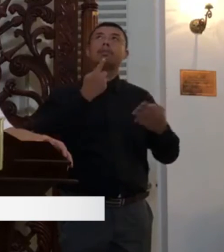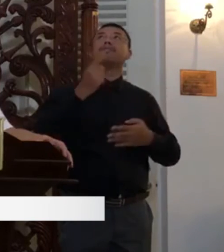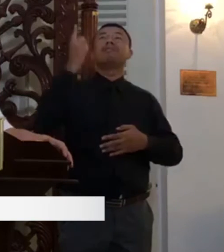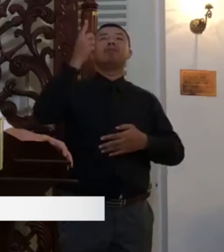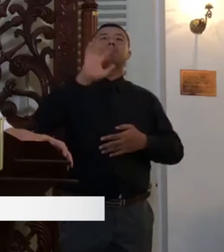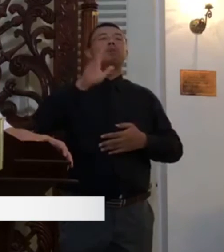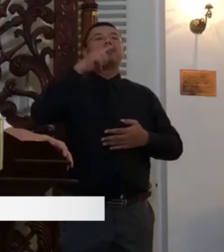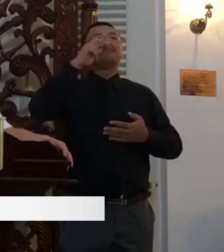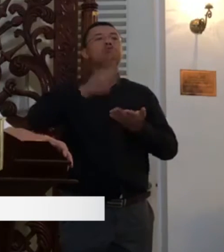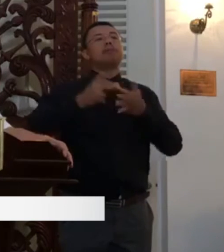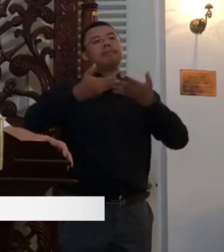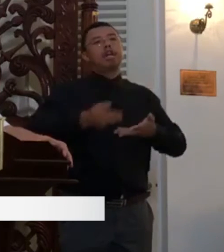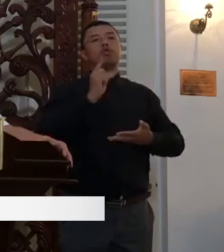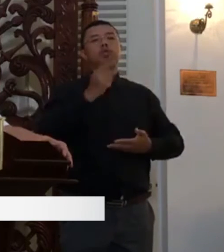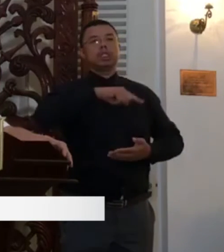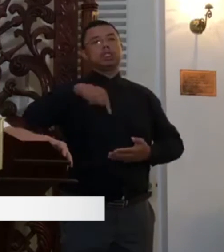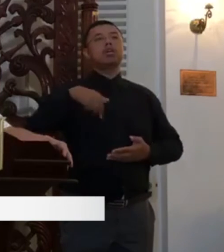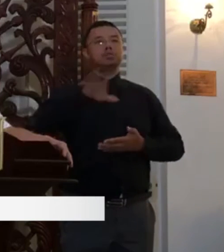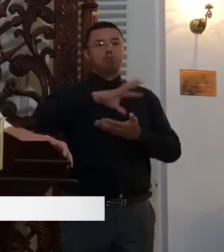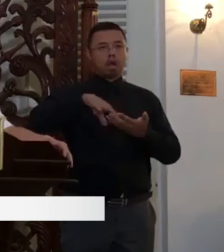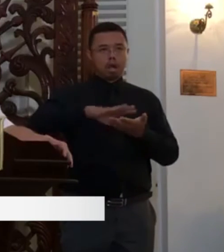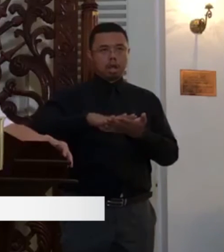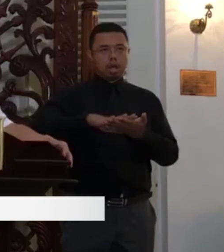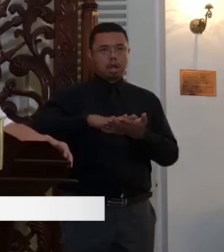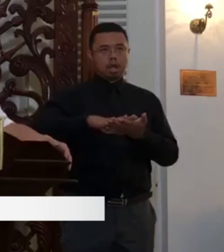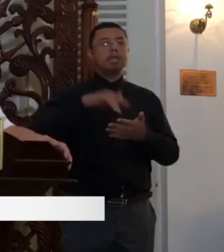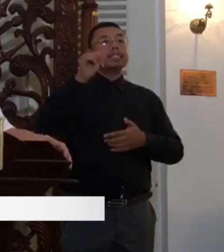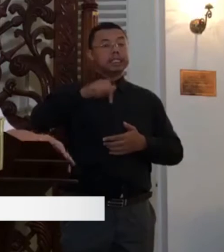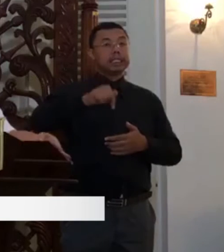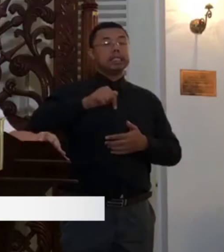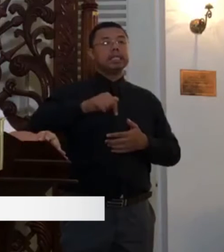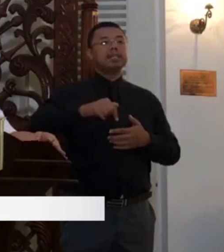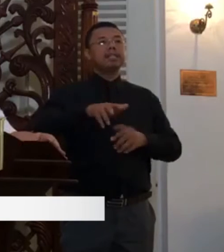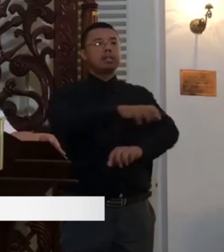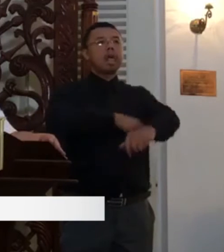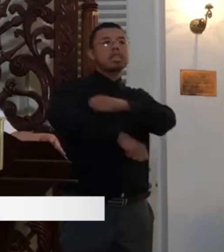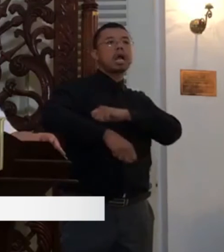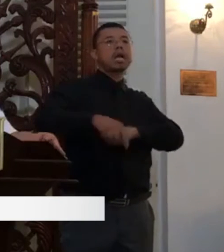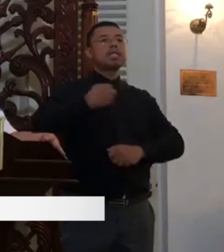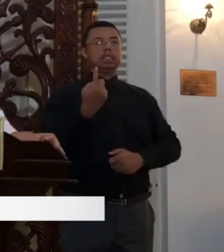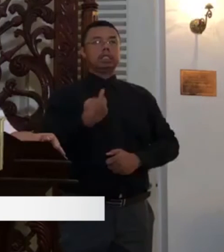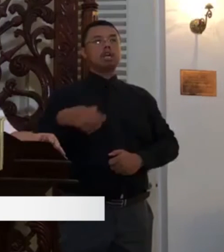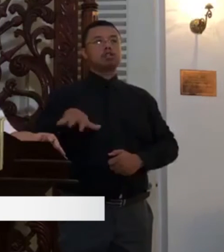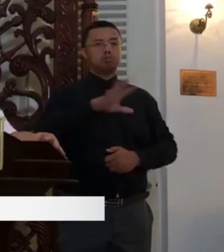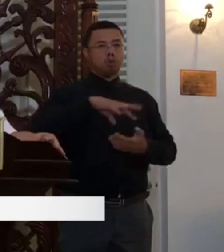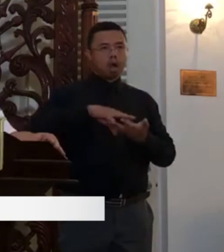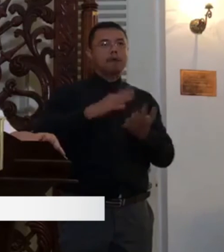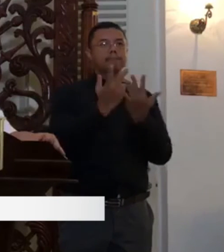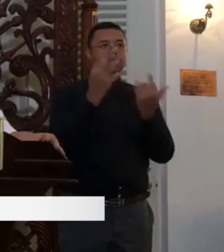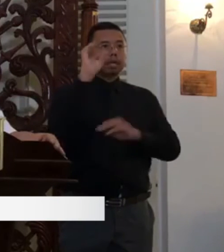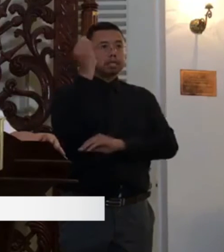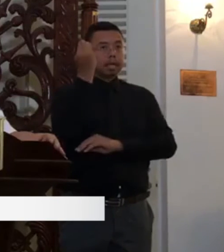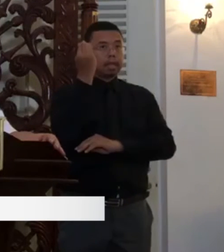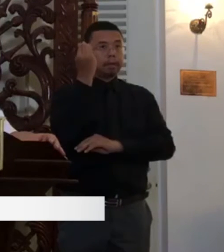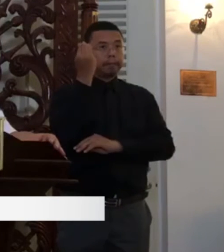bukan menjadi keputusan yang berat bagi kita semua. Ini adalah tantangan bagi kita, masyarakat